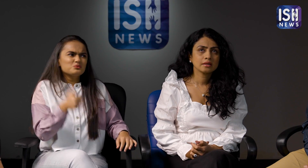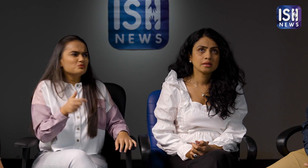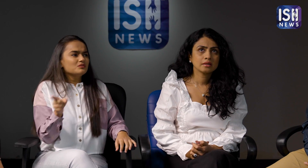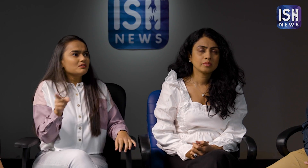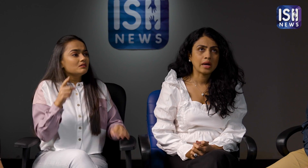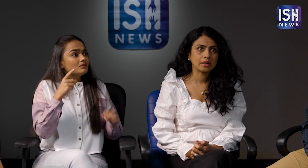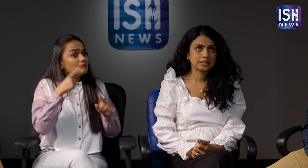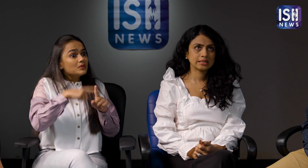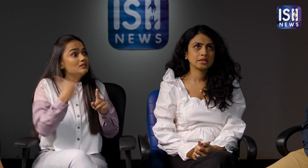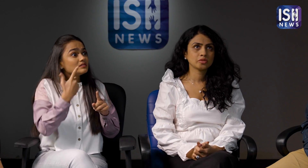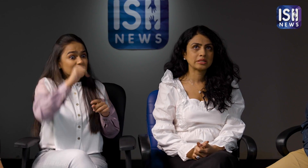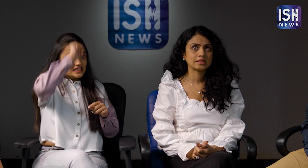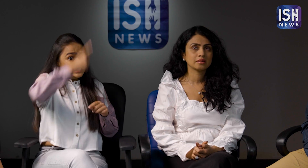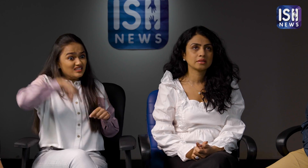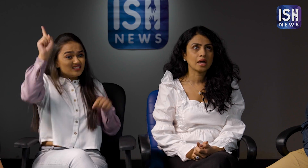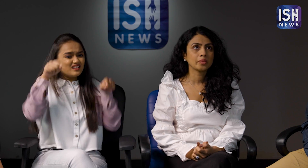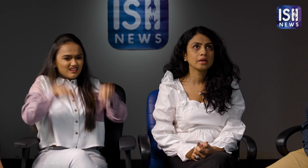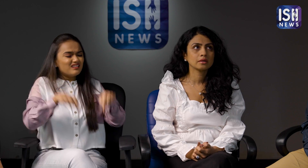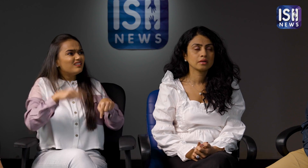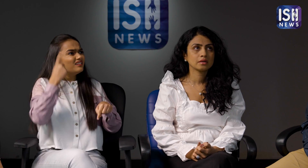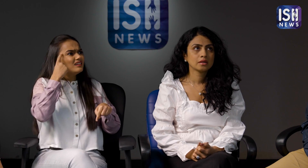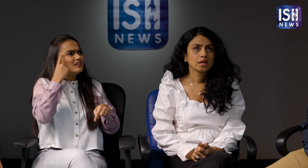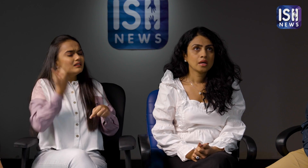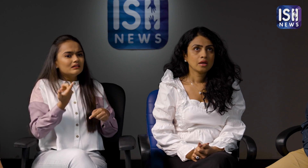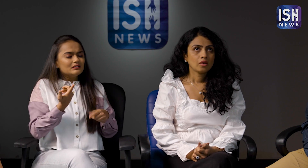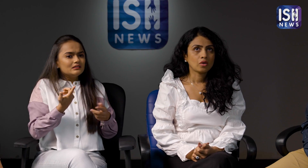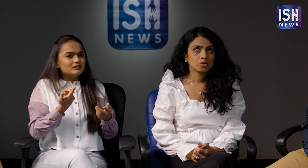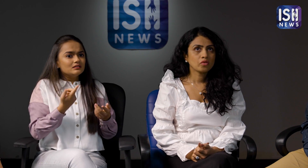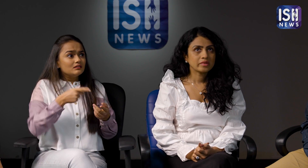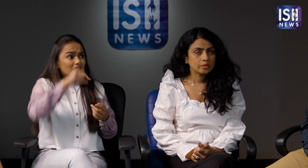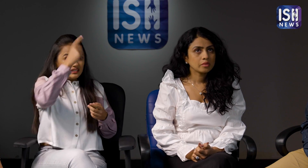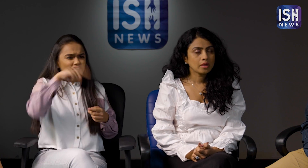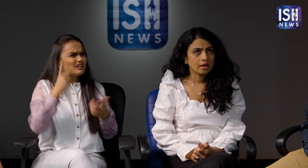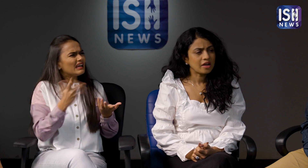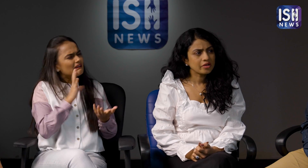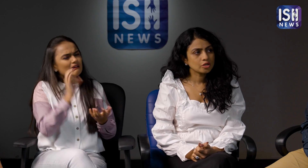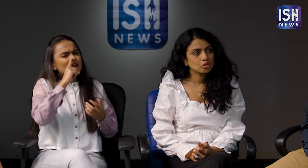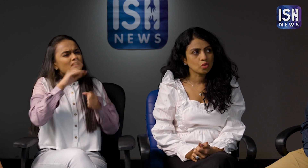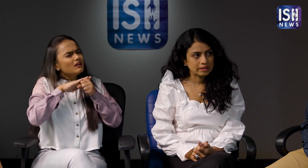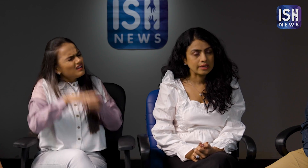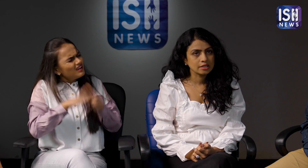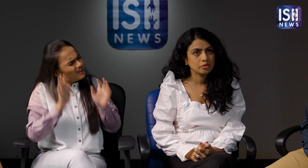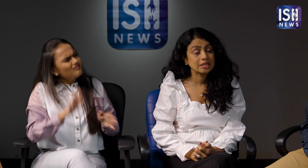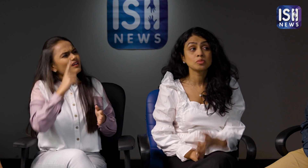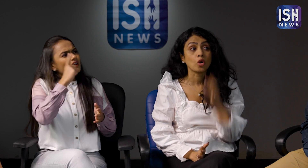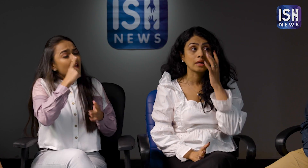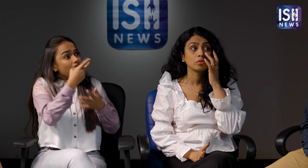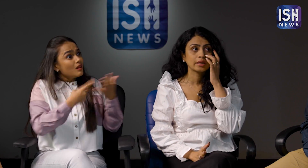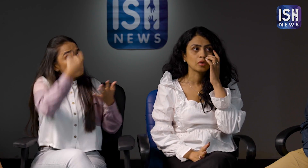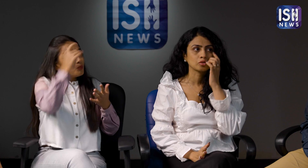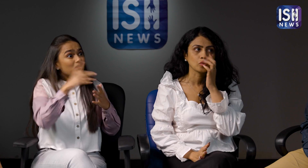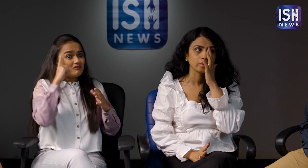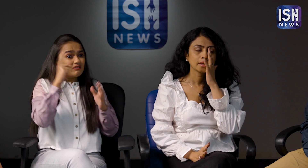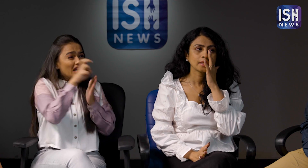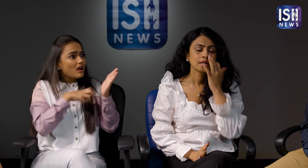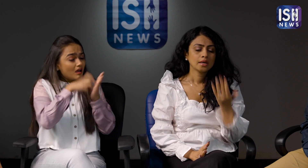स्पेशली भारत जैसे देश में, जैसे जहाँ पे औरतों को वैसे भी काफ़ी इश्यूज होते हैं, स्पेशली स्मॉल टाउन